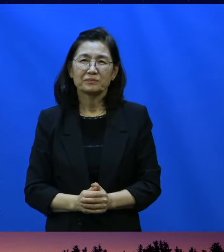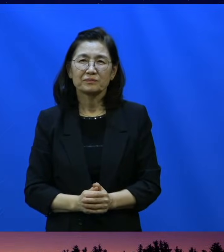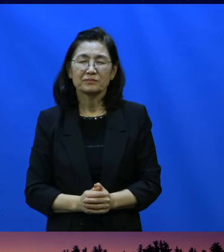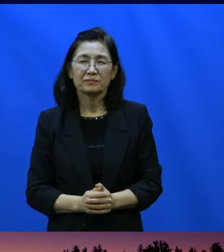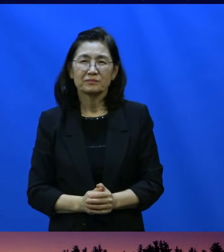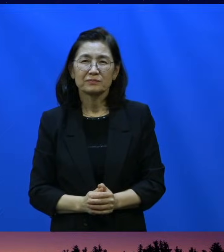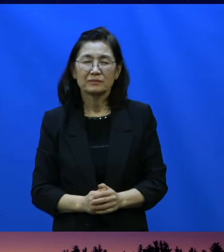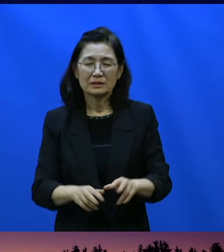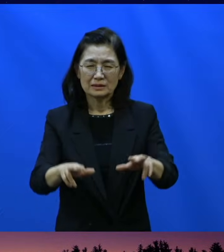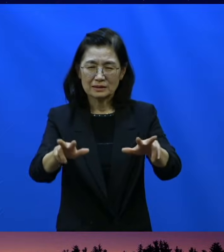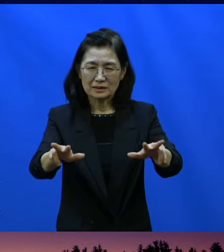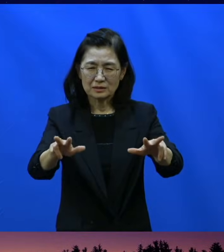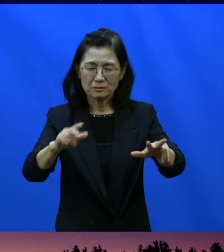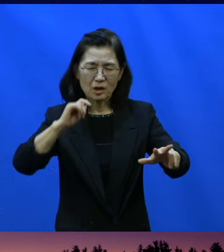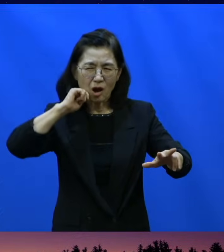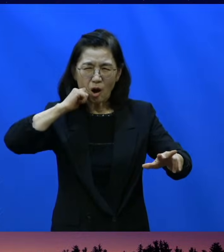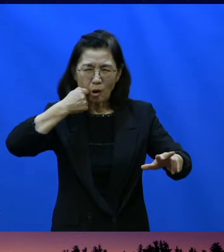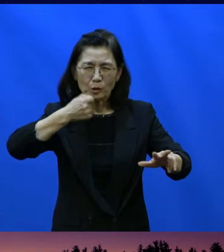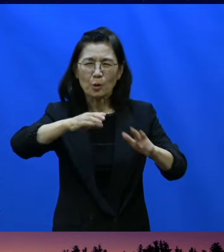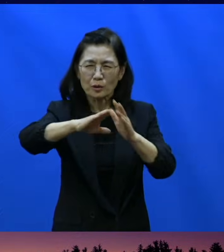시대에.